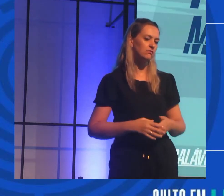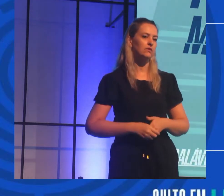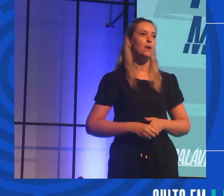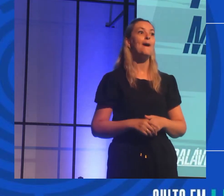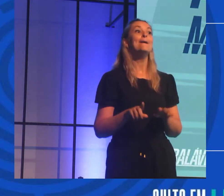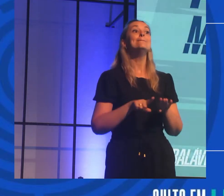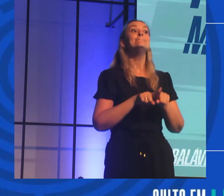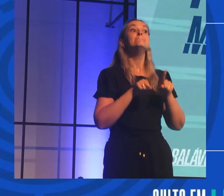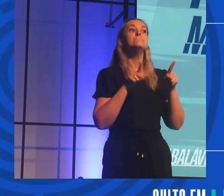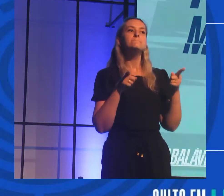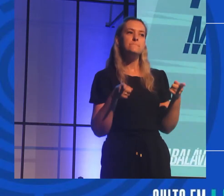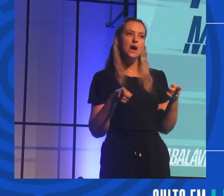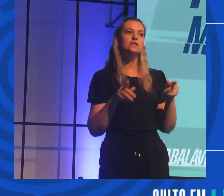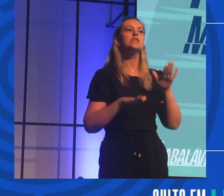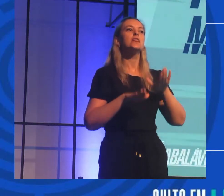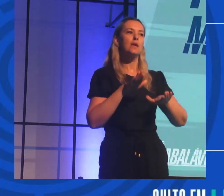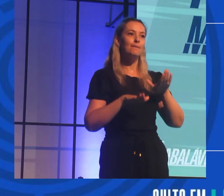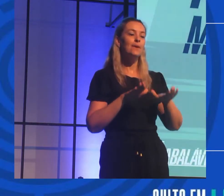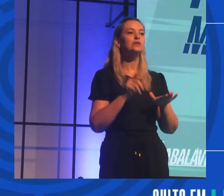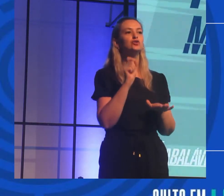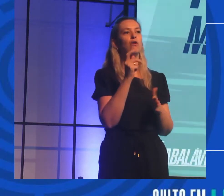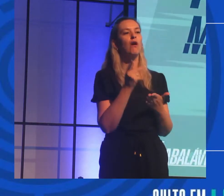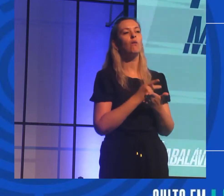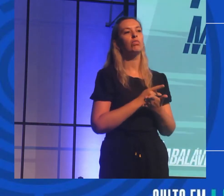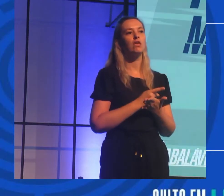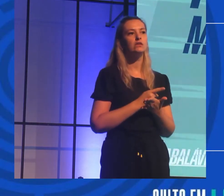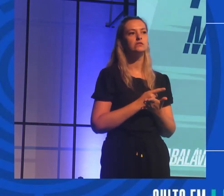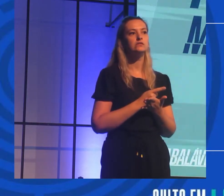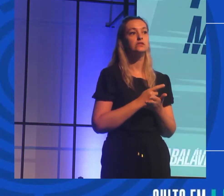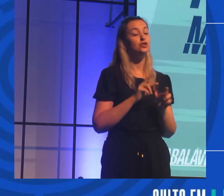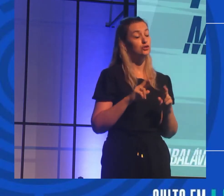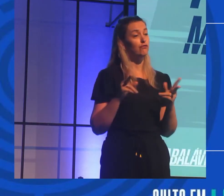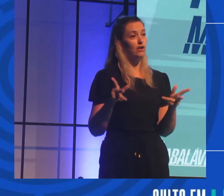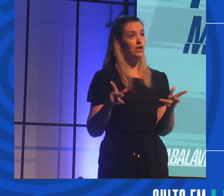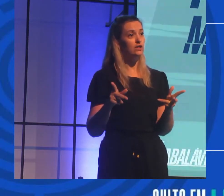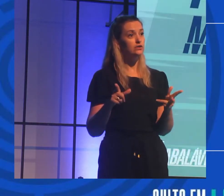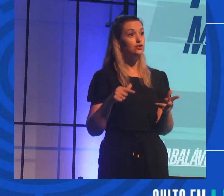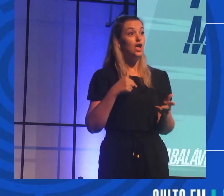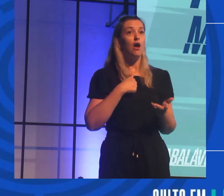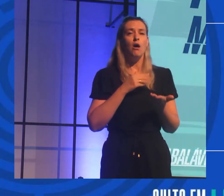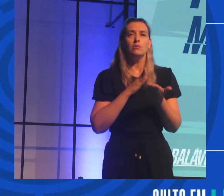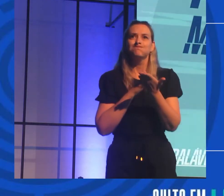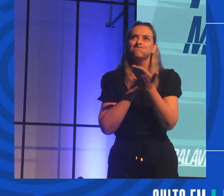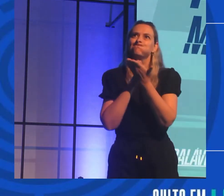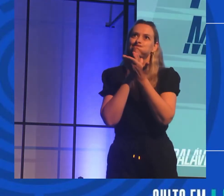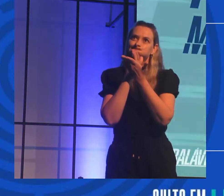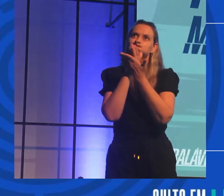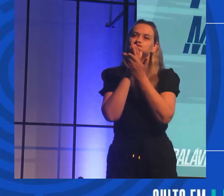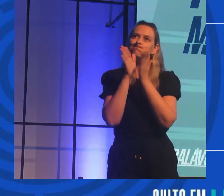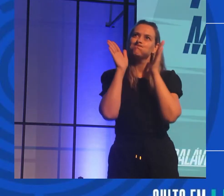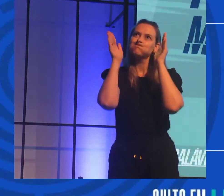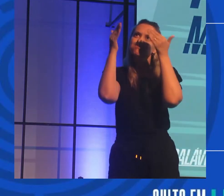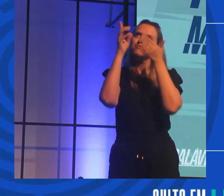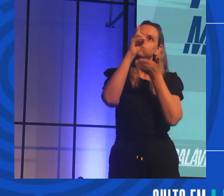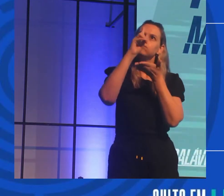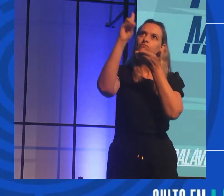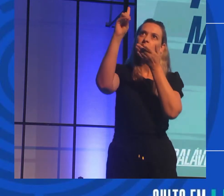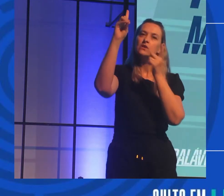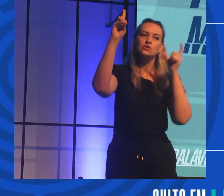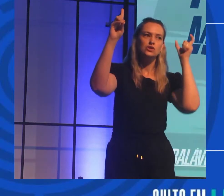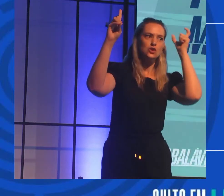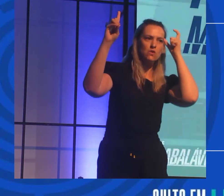quando estamos sob ataque, é justamente porque estamos vivendo o propósito de Deus. E o inimigo